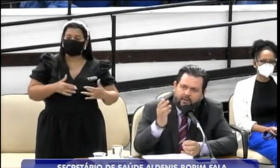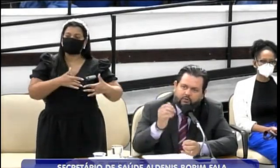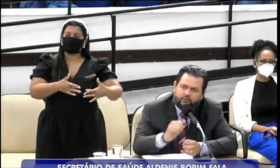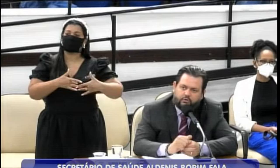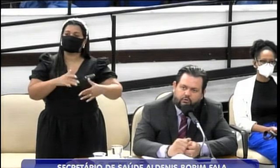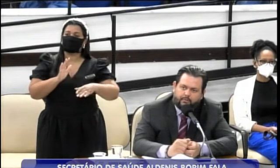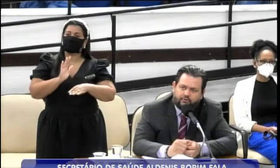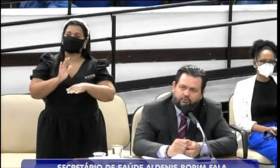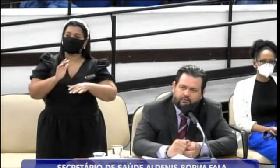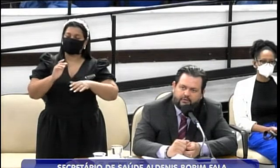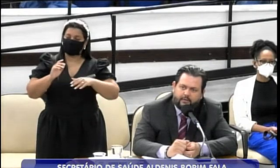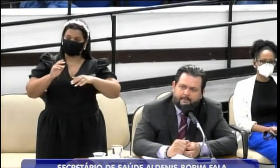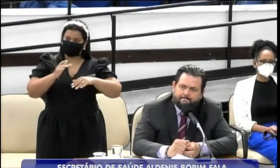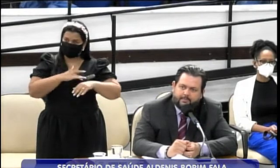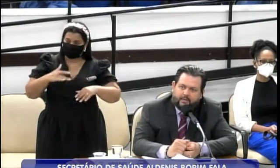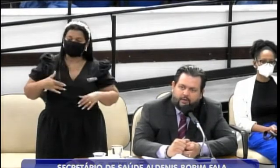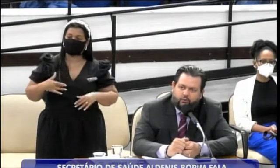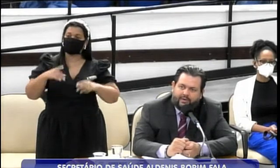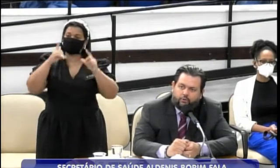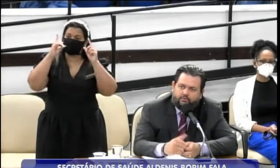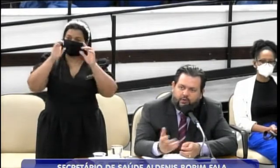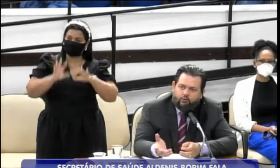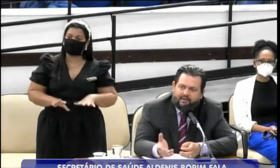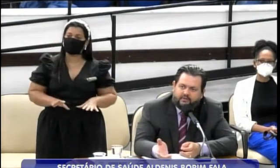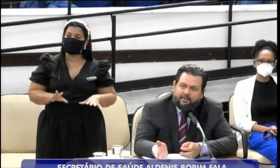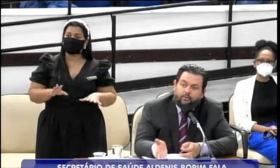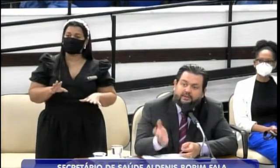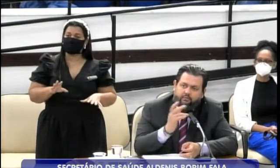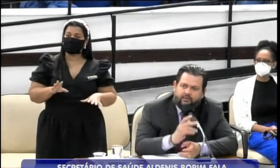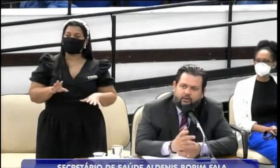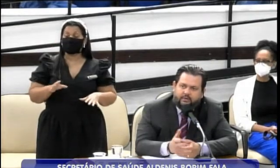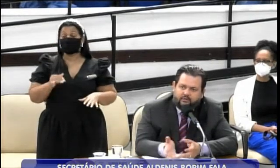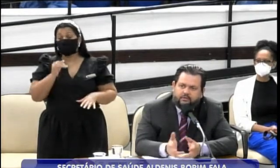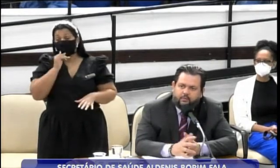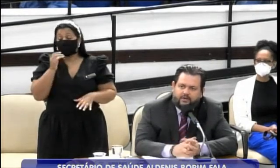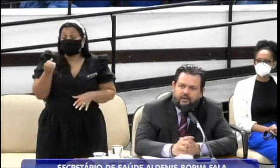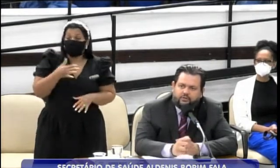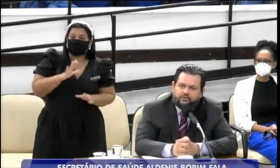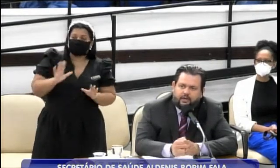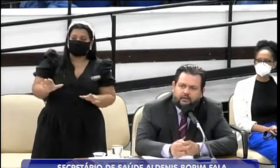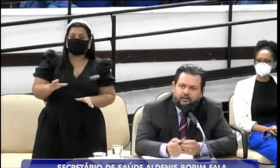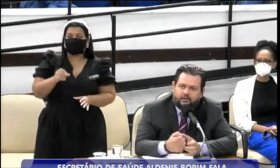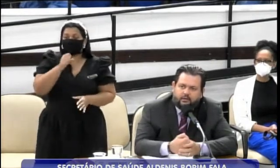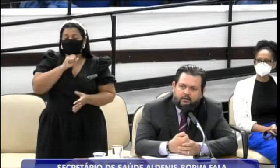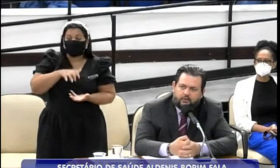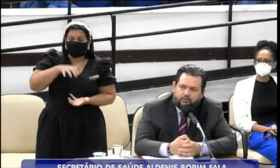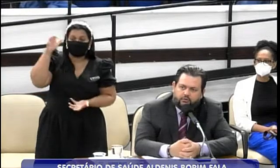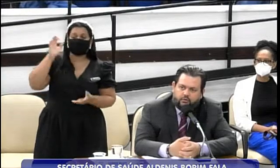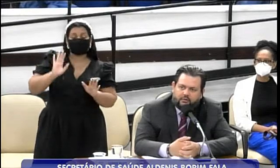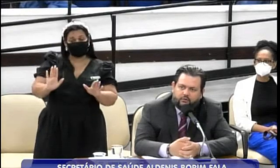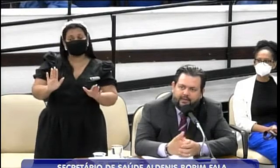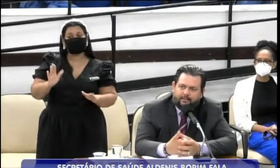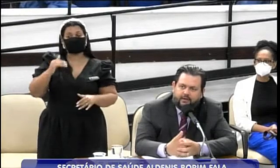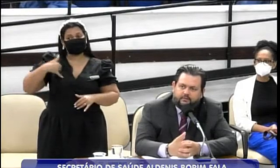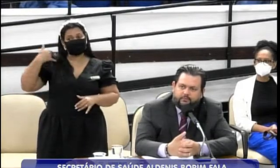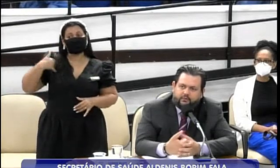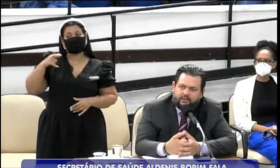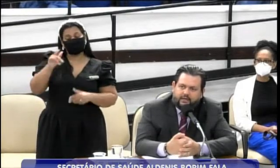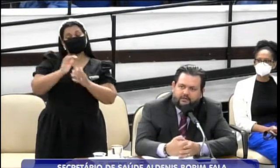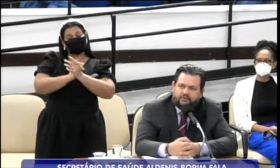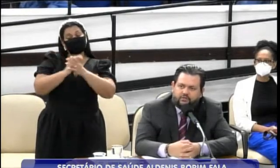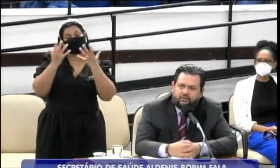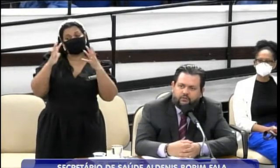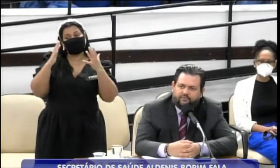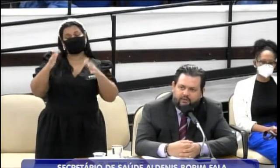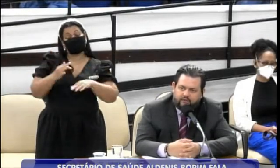pelo empenho do senhor. O senhor é uma pessoa já, não é novinho, mas também não é tão velho, mas tem uma idade já que o senhor está de parabéns por estar